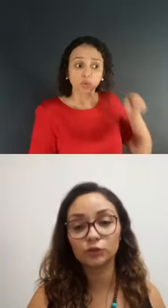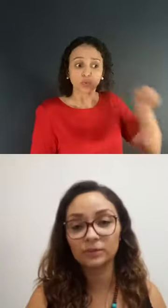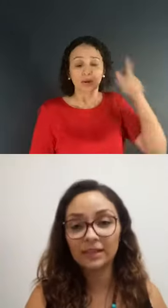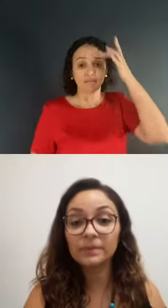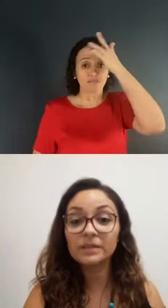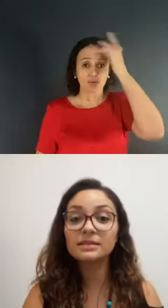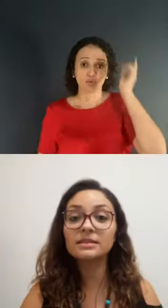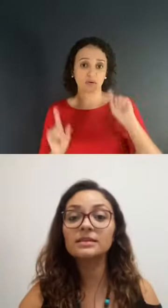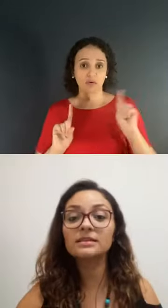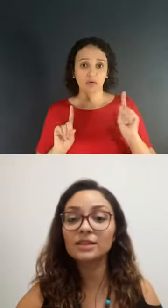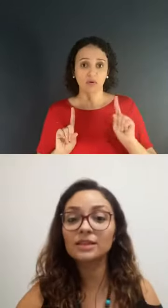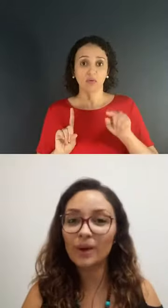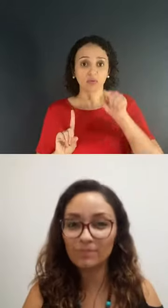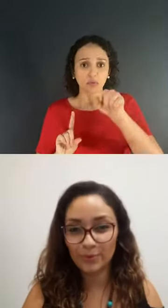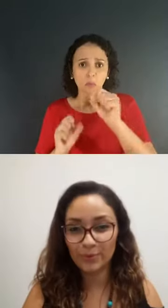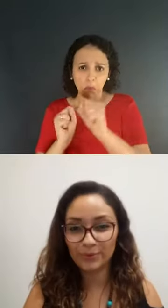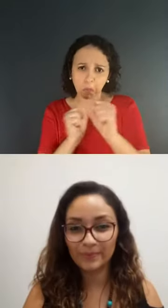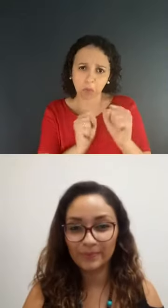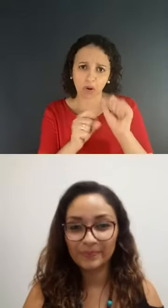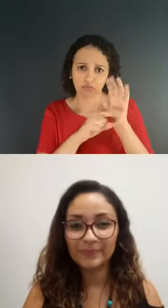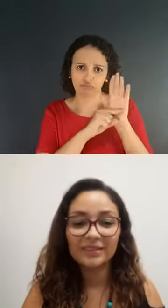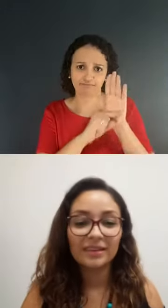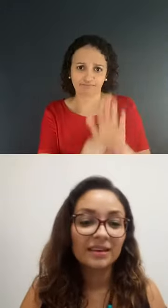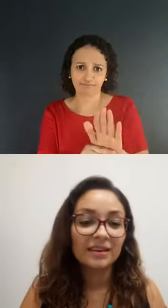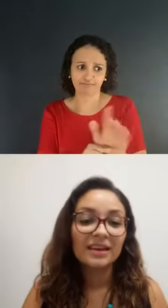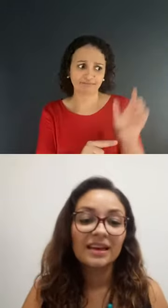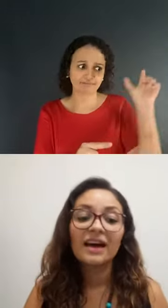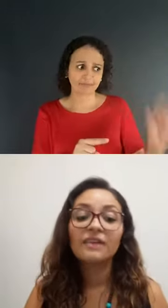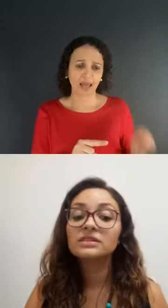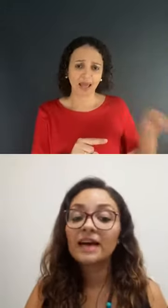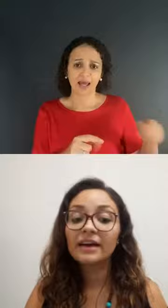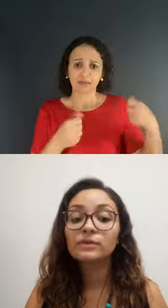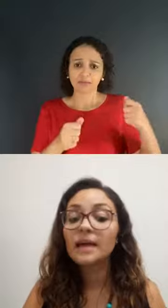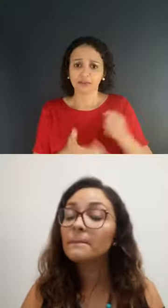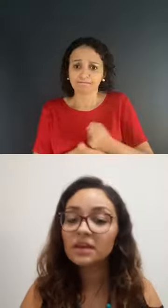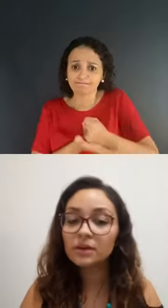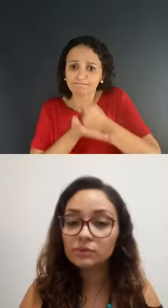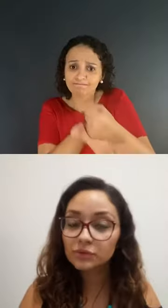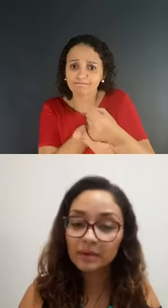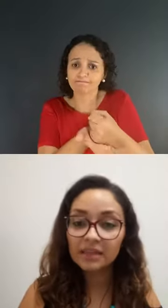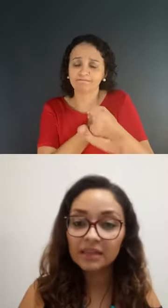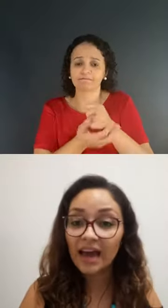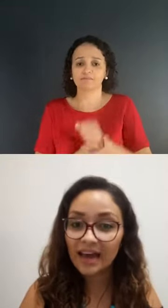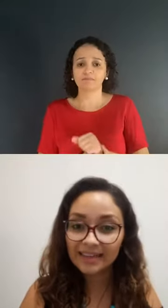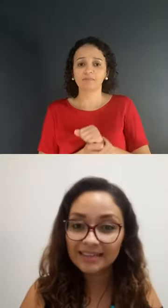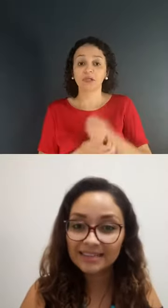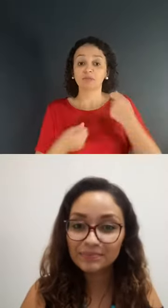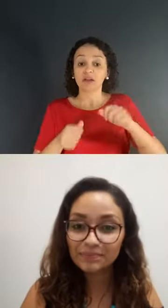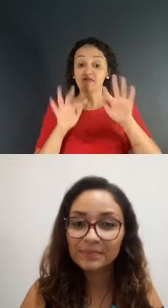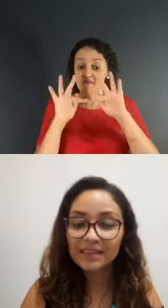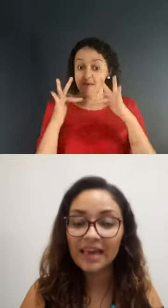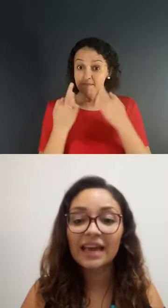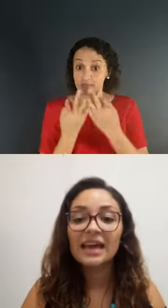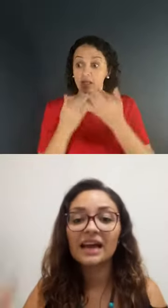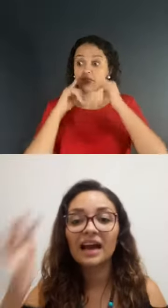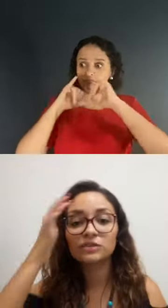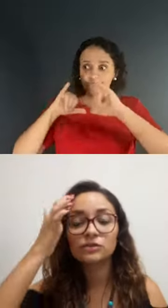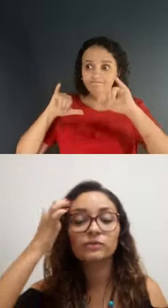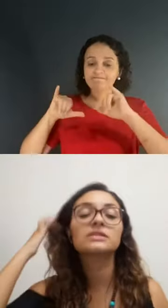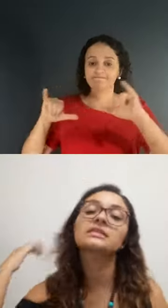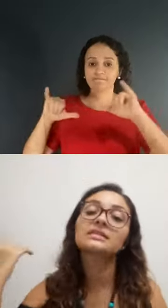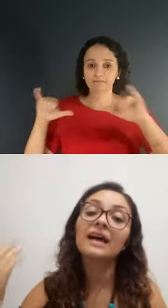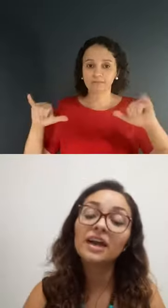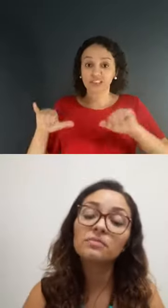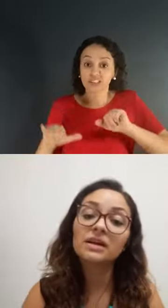da ajuda, ela precisa do apoio. Avisar os amigos, os familiares, né?